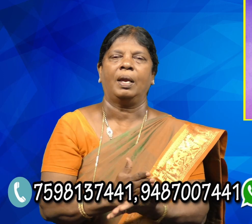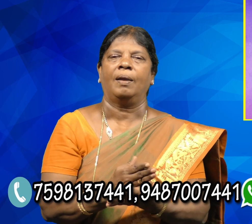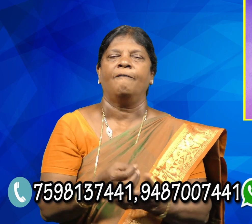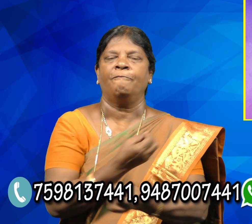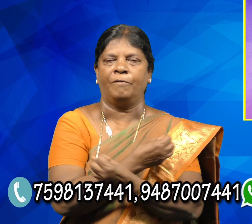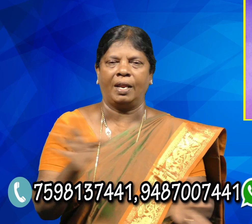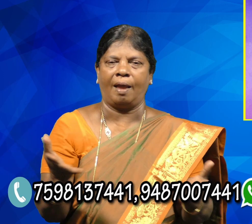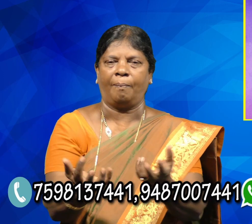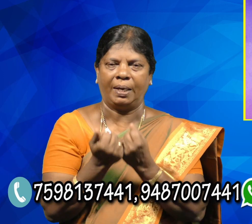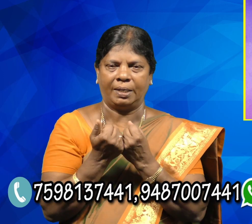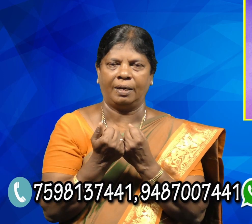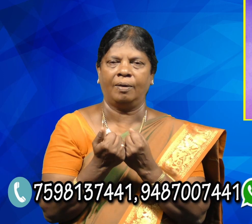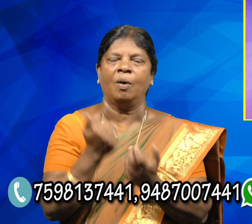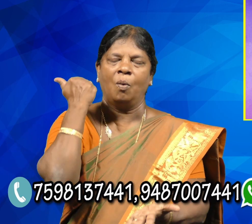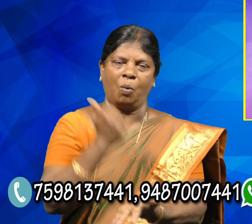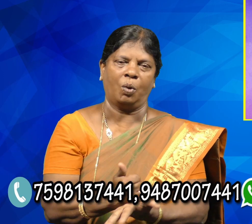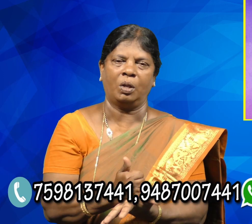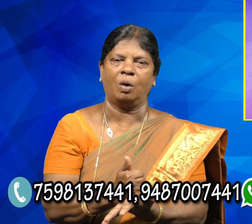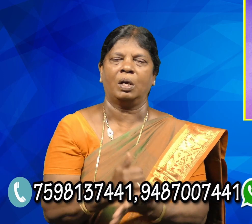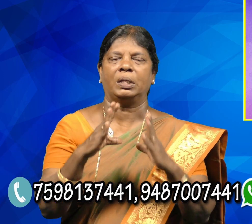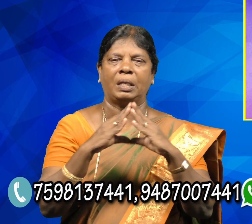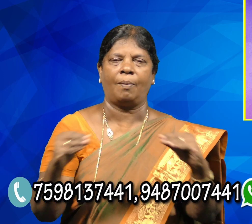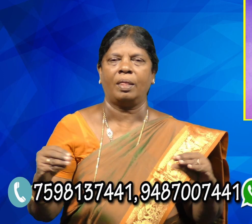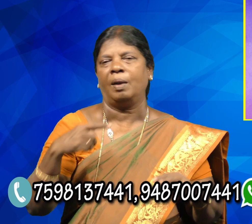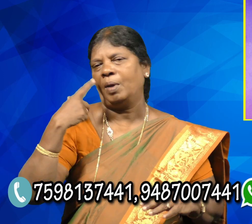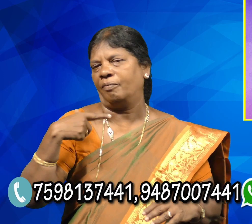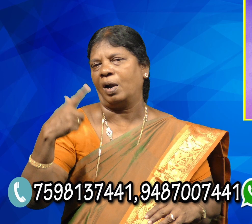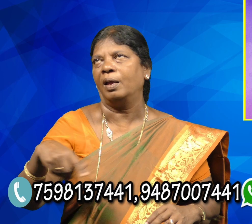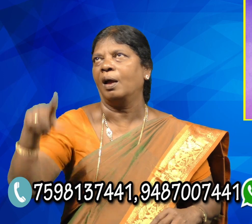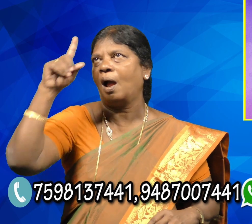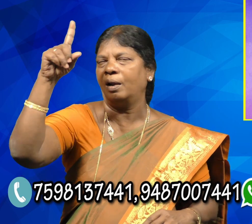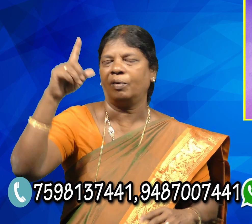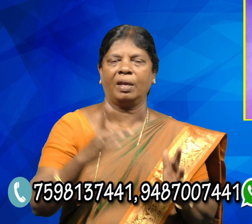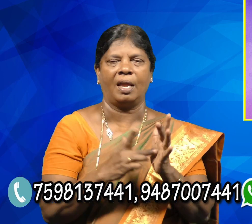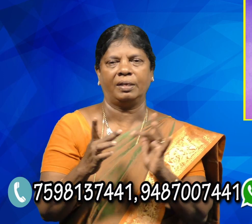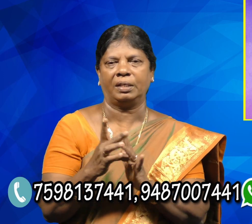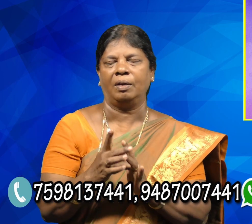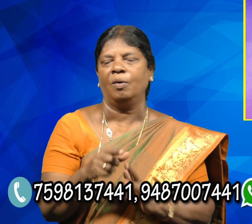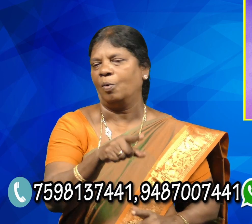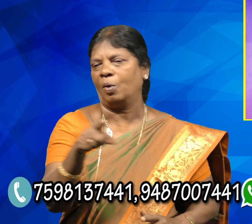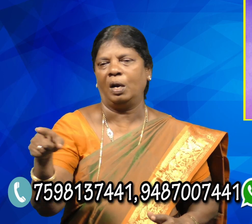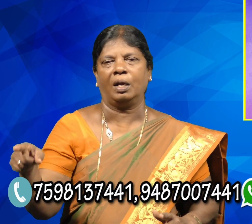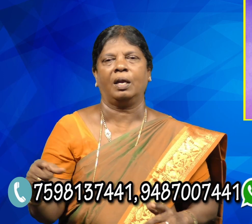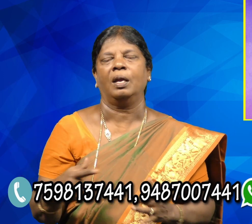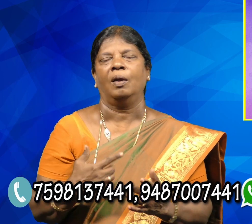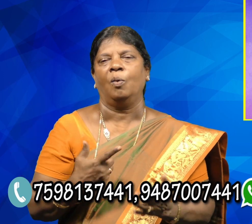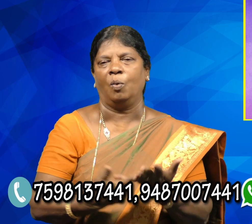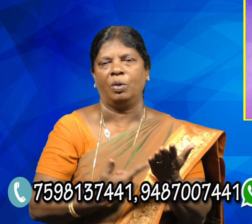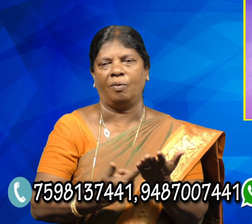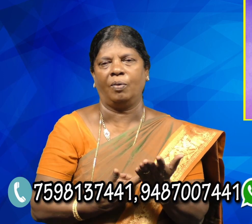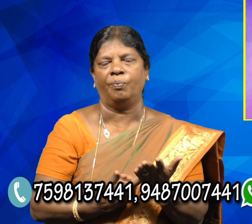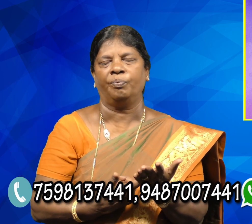நம்பிக்கை கொள்வதனாலே இலவசமாய் பெற்று அந்த நம்பிக்கையோடு உறுதியோடு சமாதானமாய் வாழ ஆண்டவர் இயேசு கிறிஸ்து